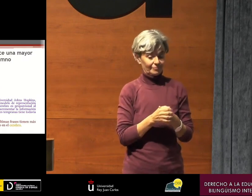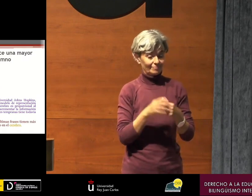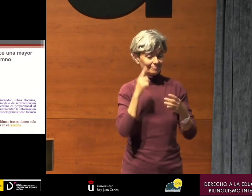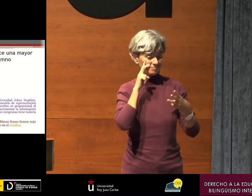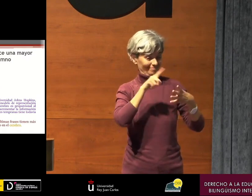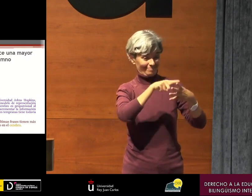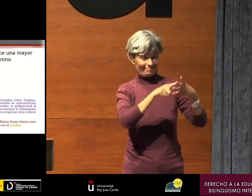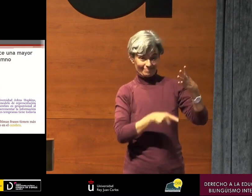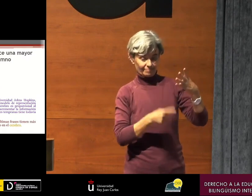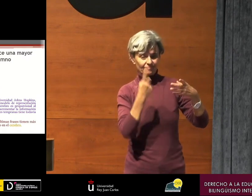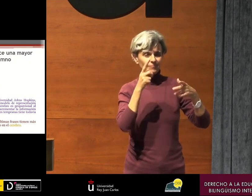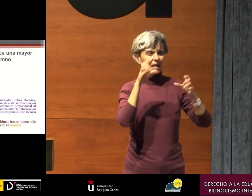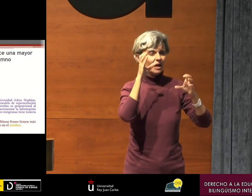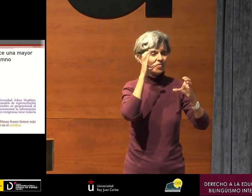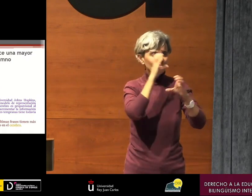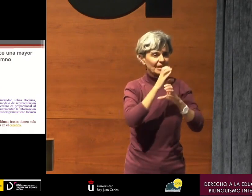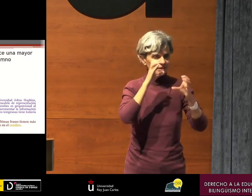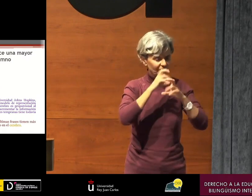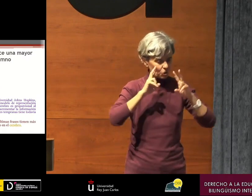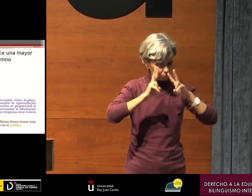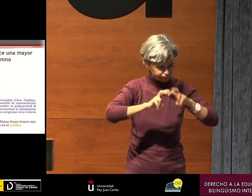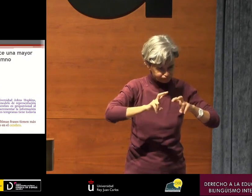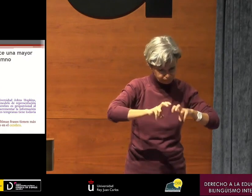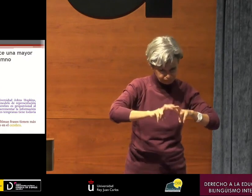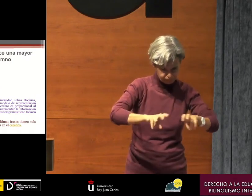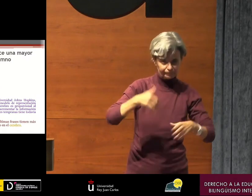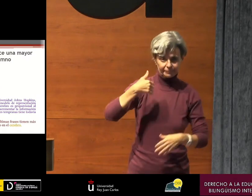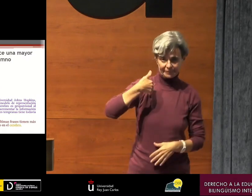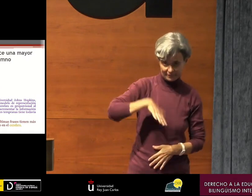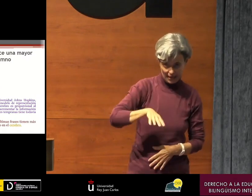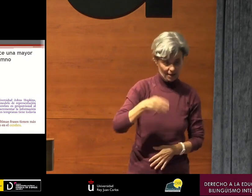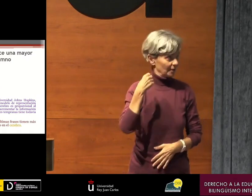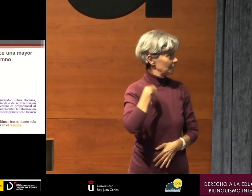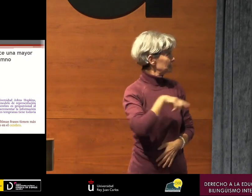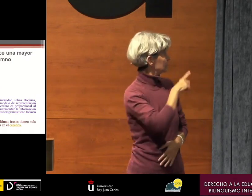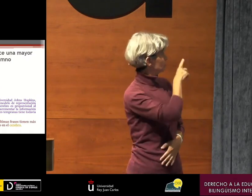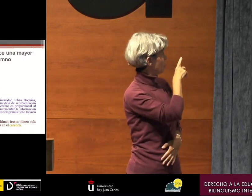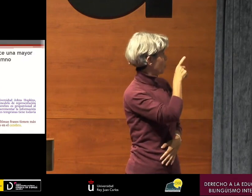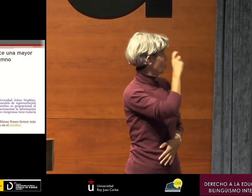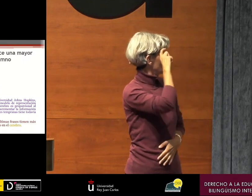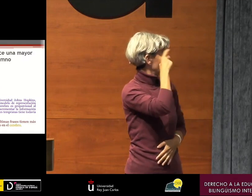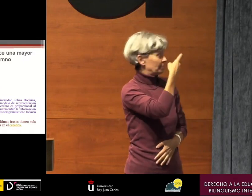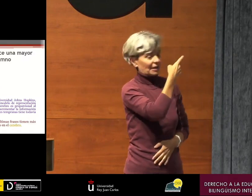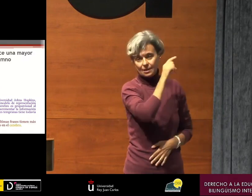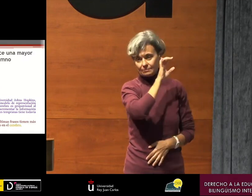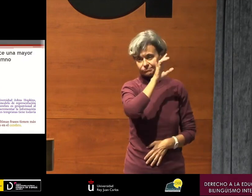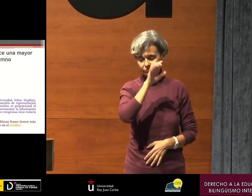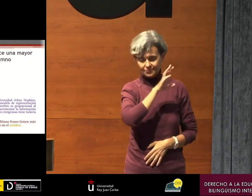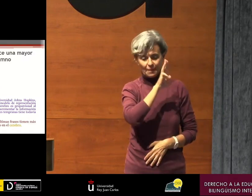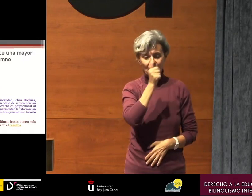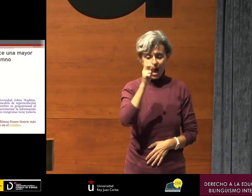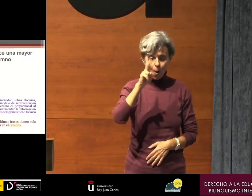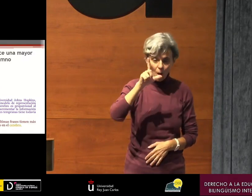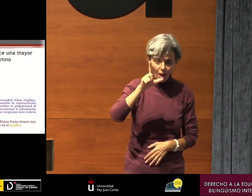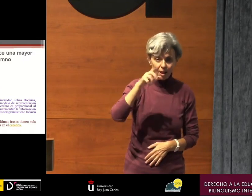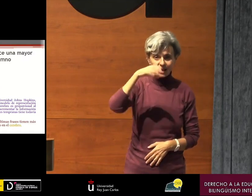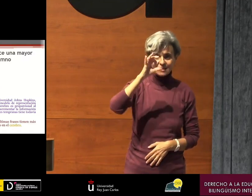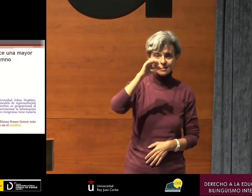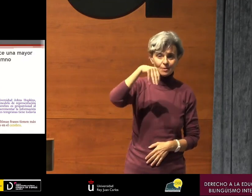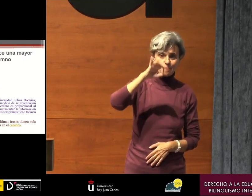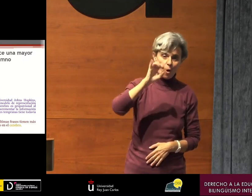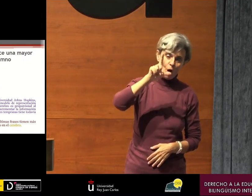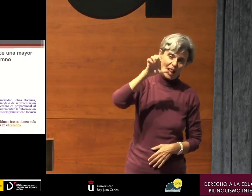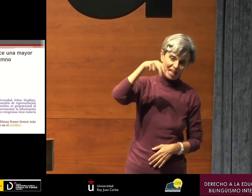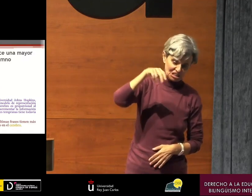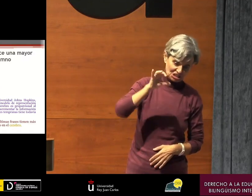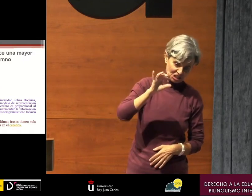¿Cómo te has enterado de que Pau está enfermo? Todas estas preguntas, todas estas conversaciones, hay dos científicos, los